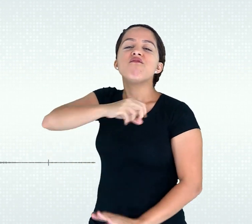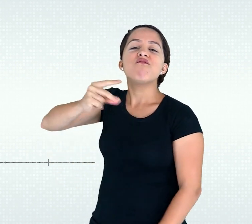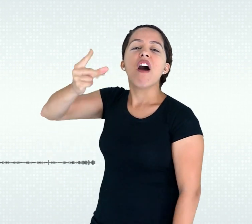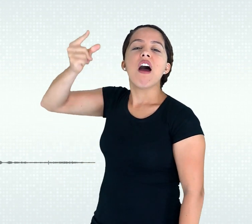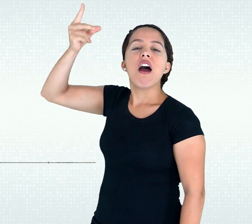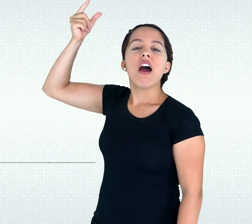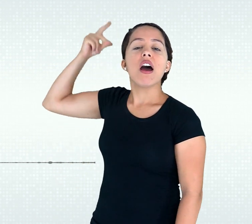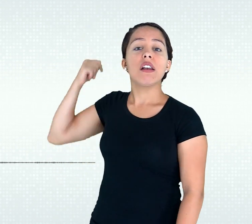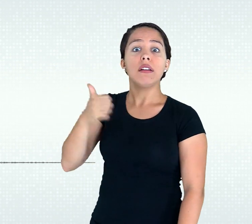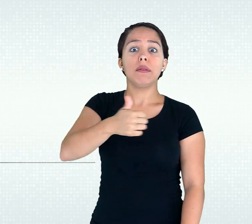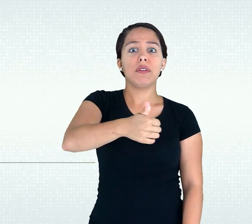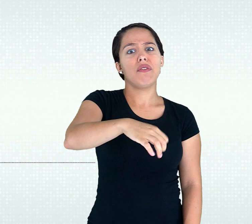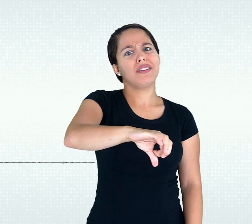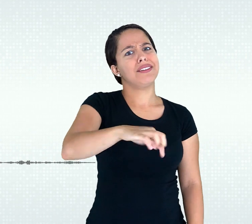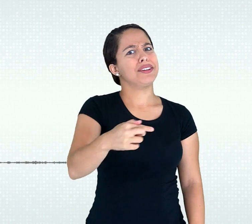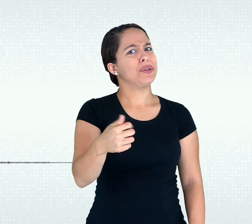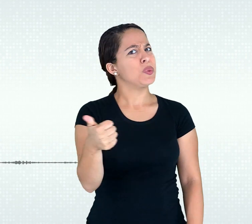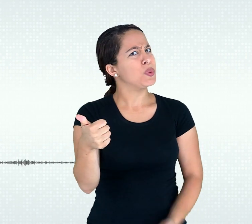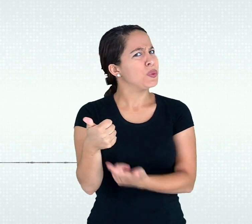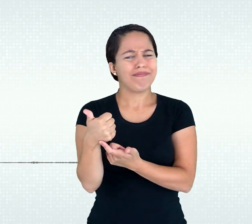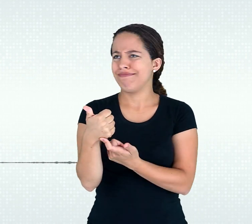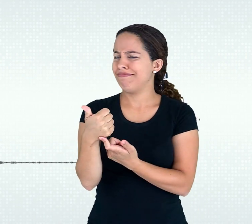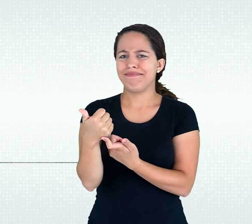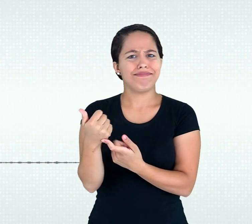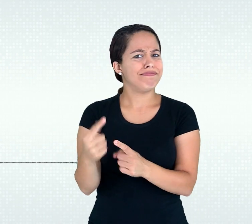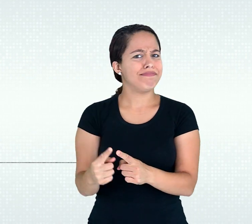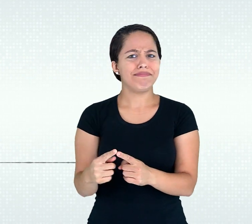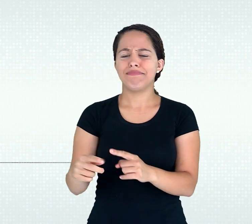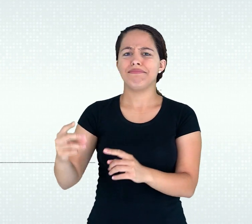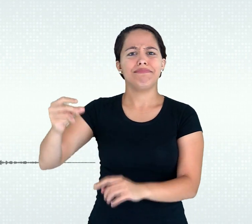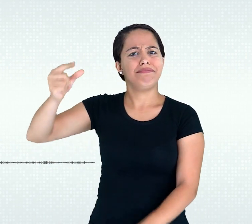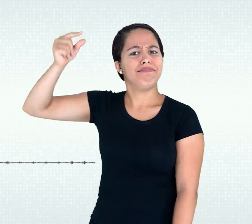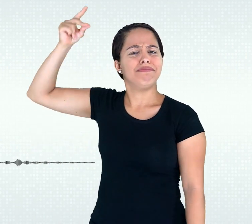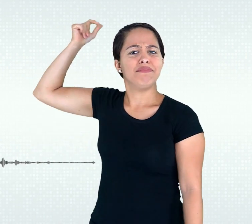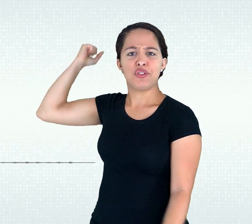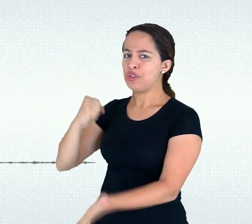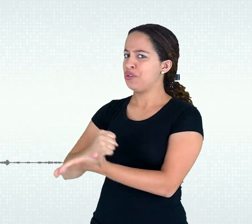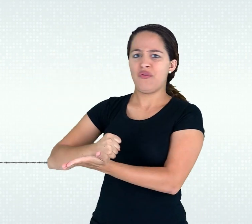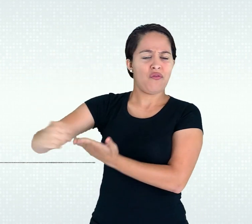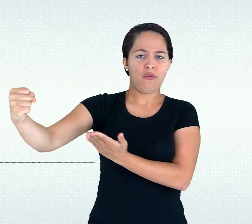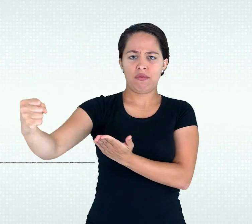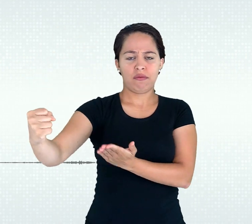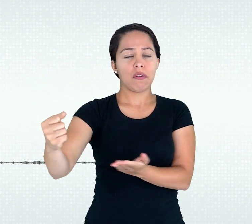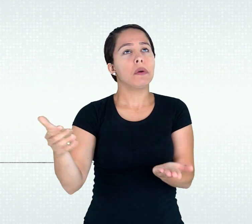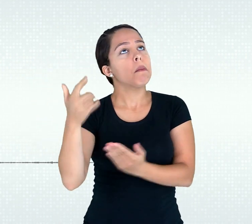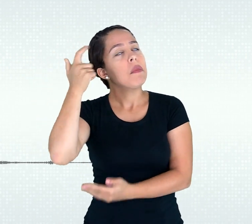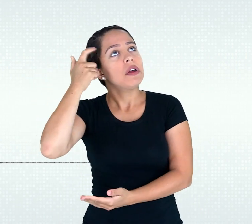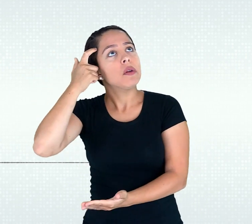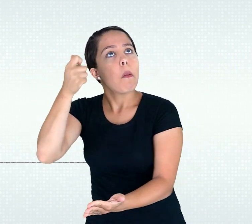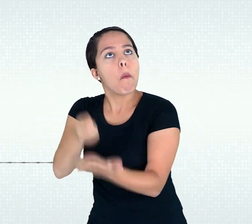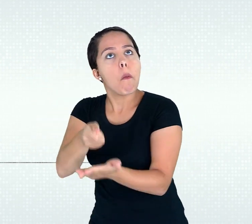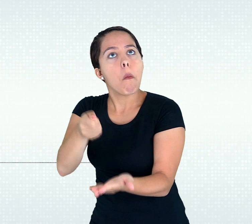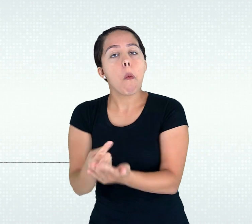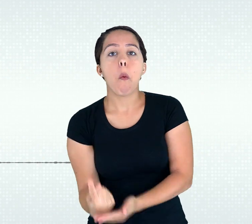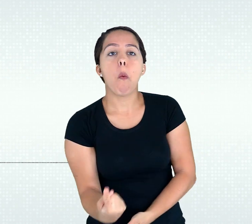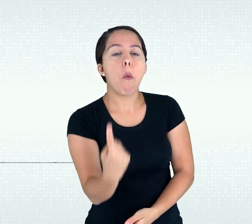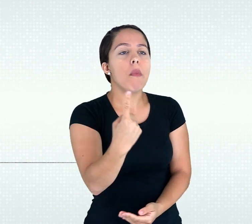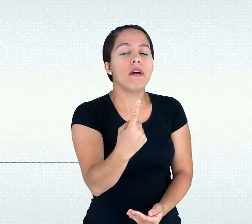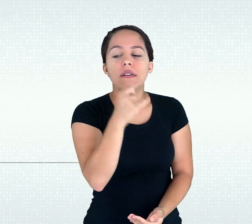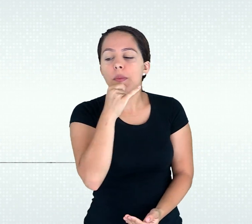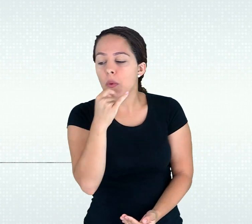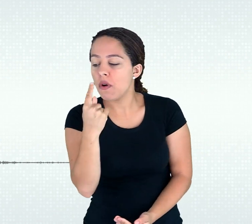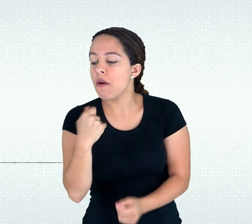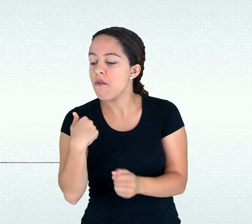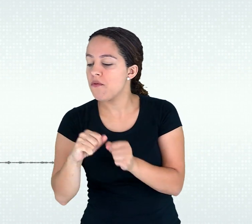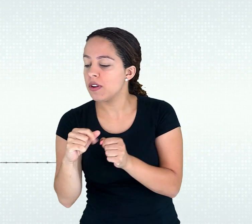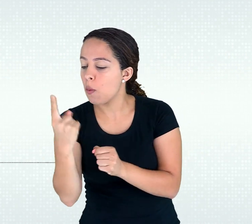a essa altura você já deve ter pensado que não cabe àquela interpretação de que é obrigatório o uso de